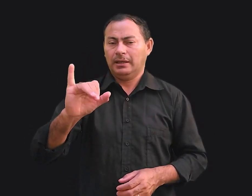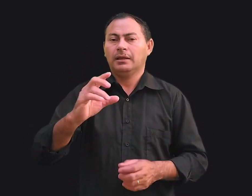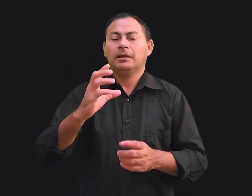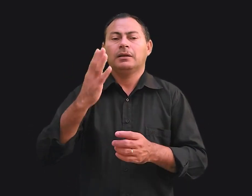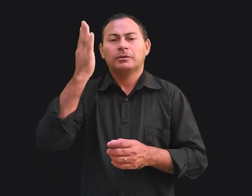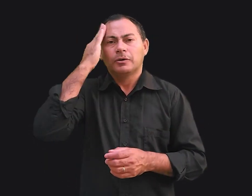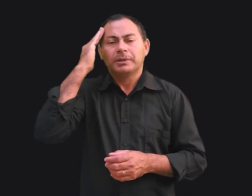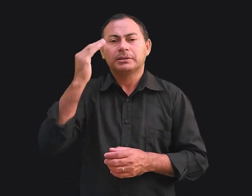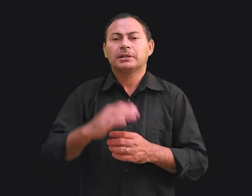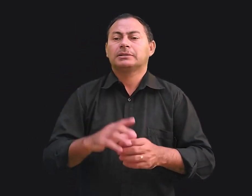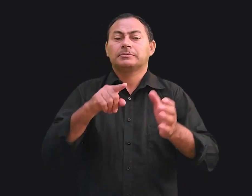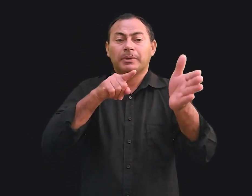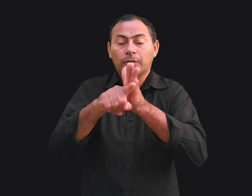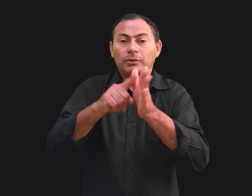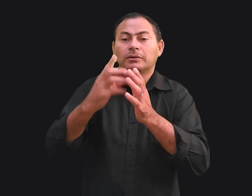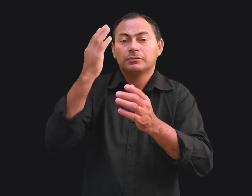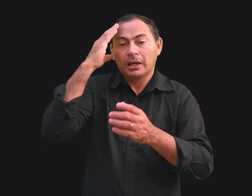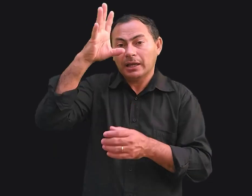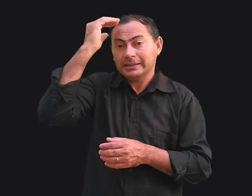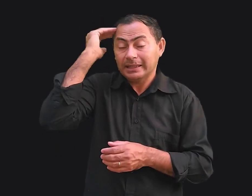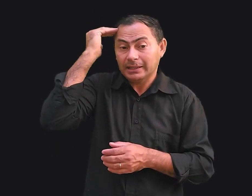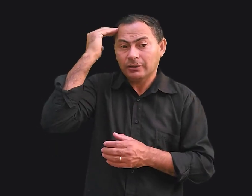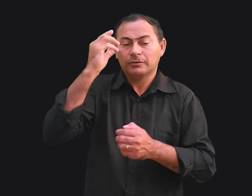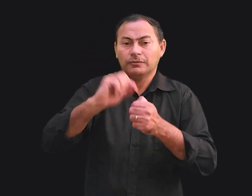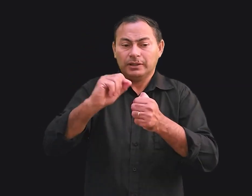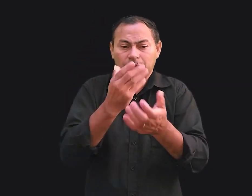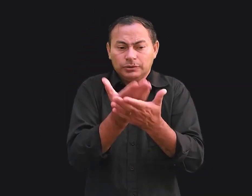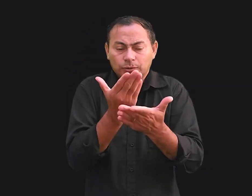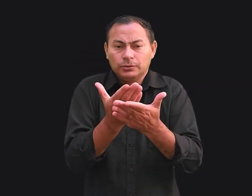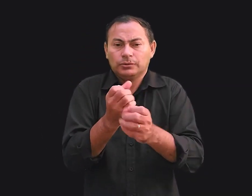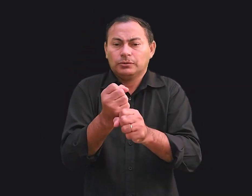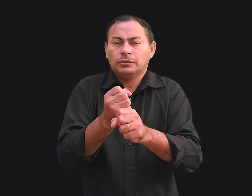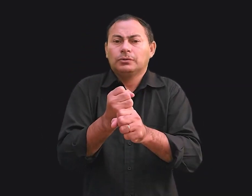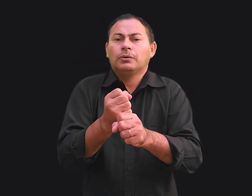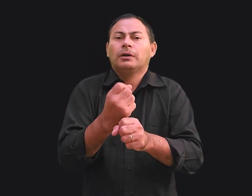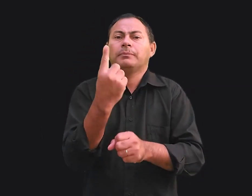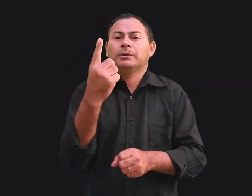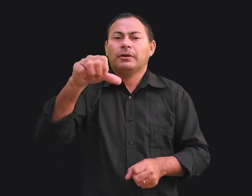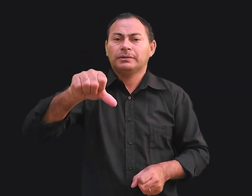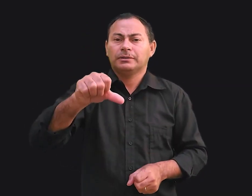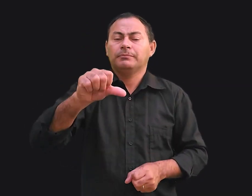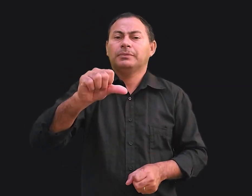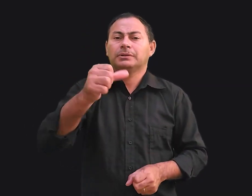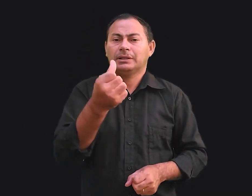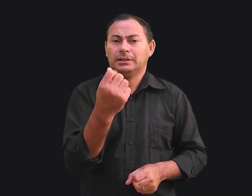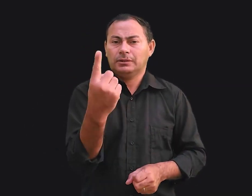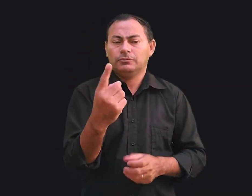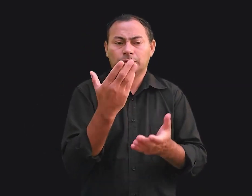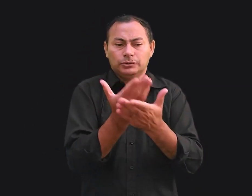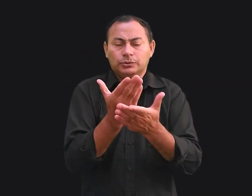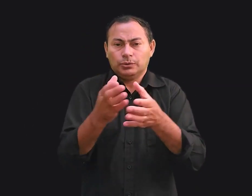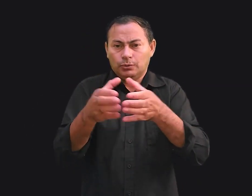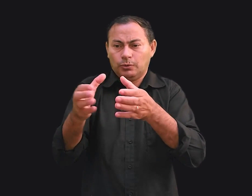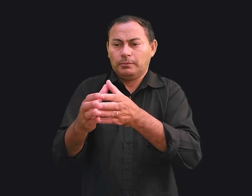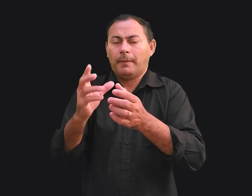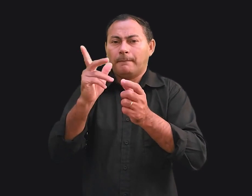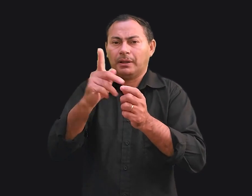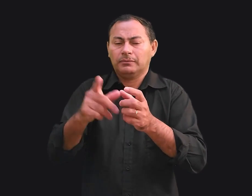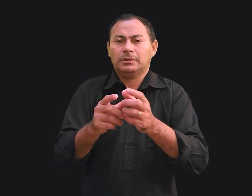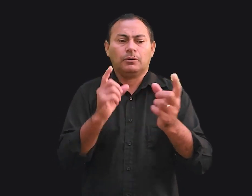e desenvolveu esse estudo em 1961, foram criados grupos de estudo da Bíblia do tipo Encontro com